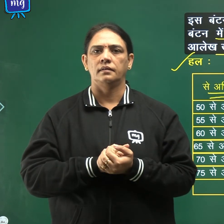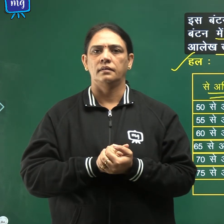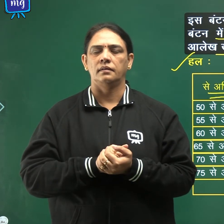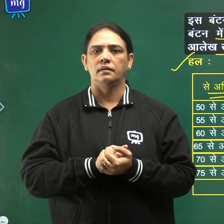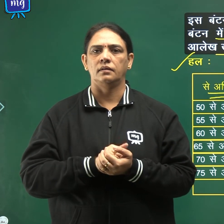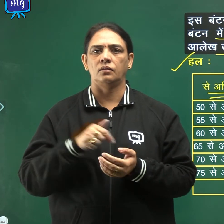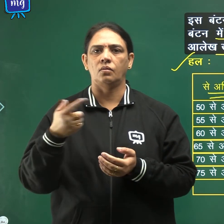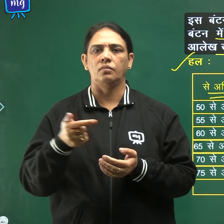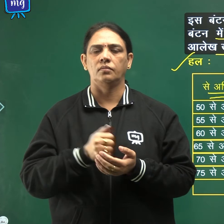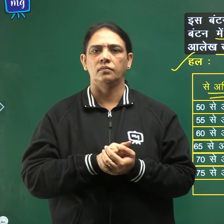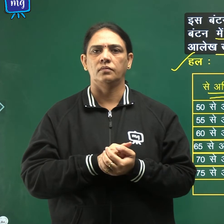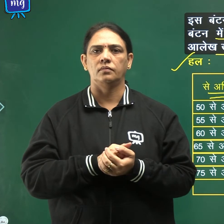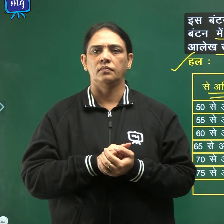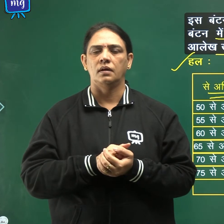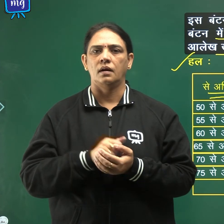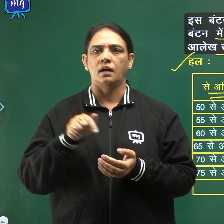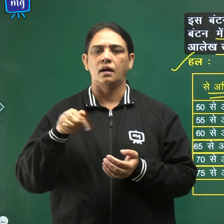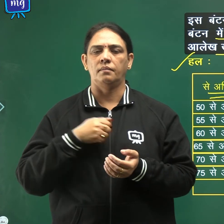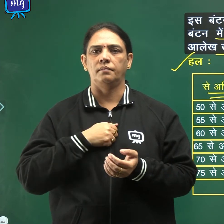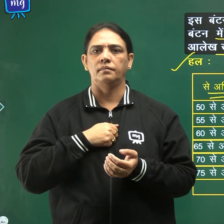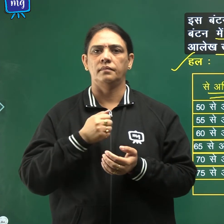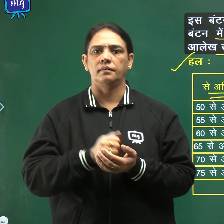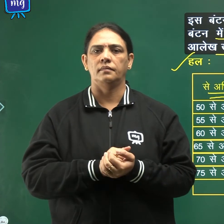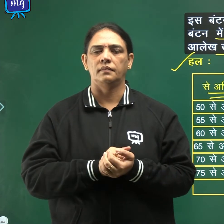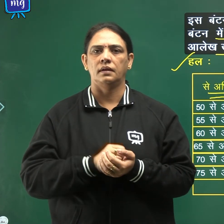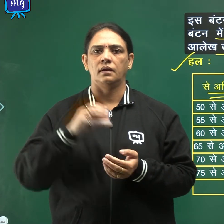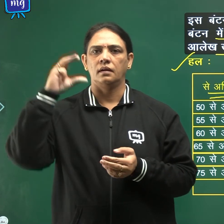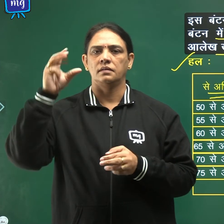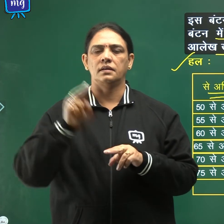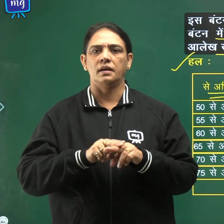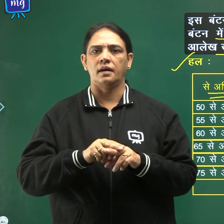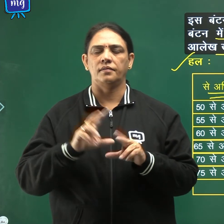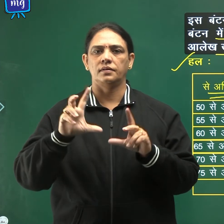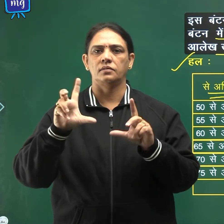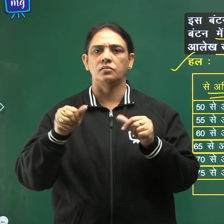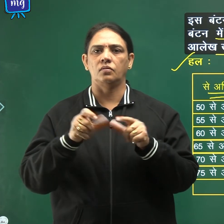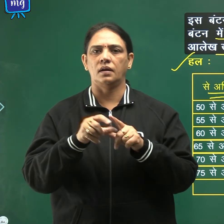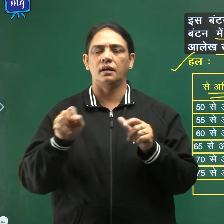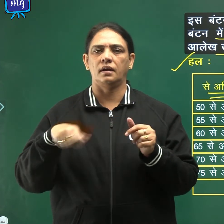तो हम CF निकालने के लिए